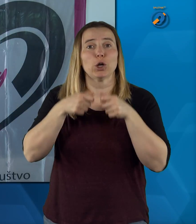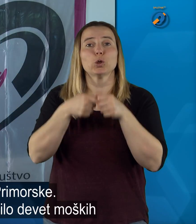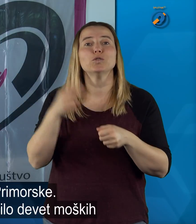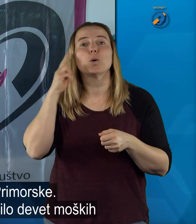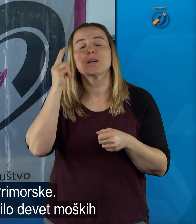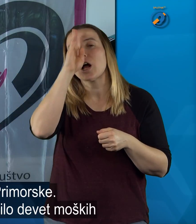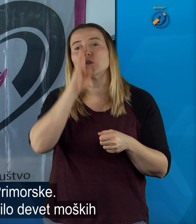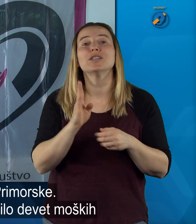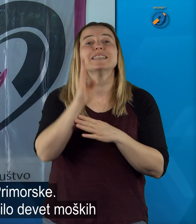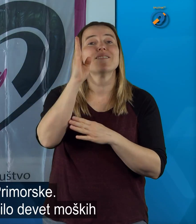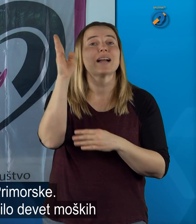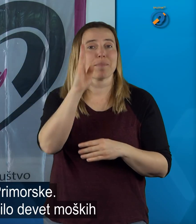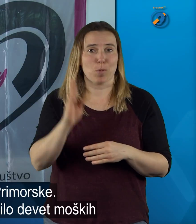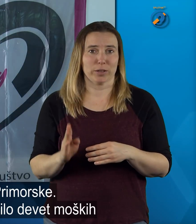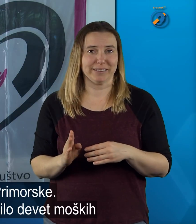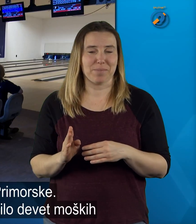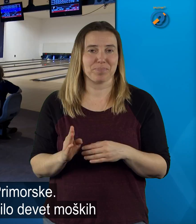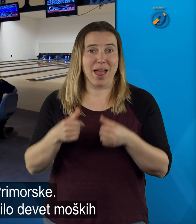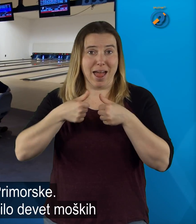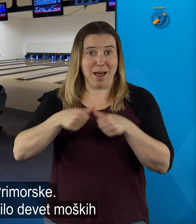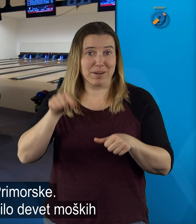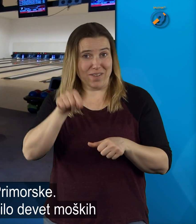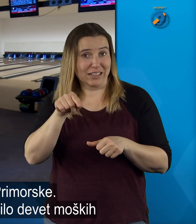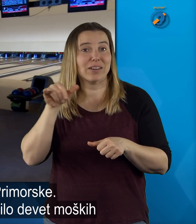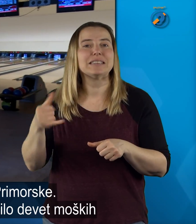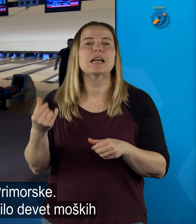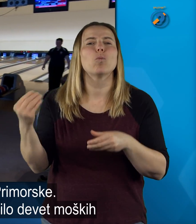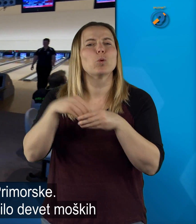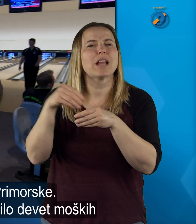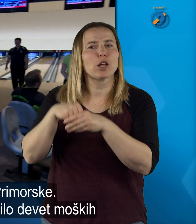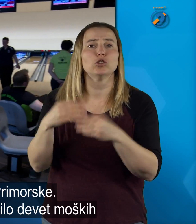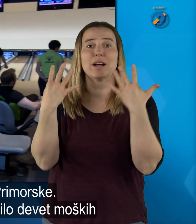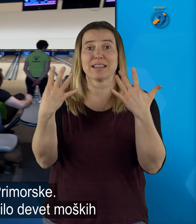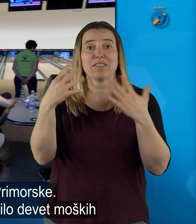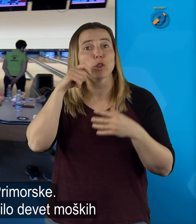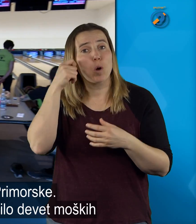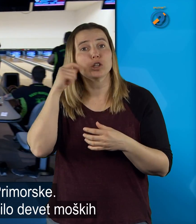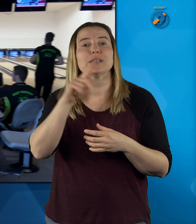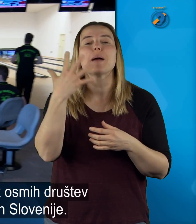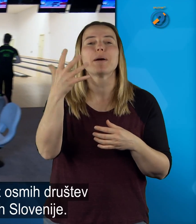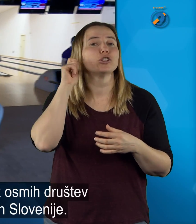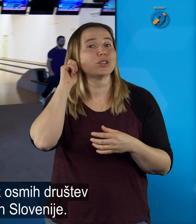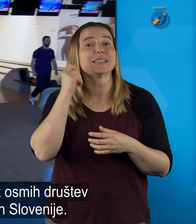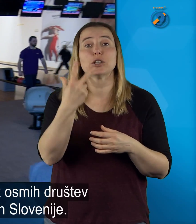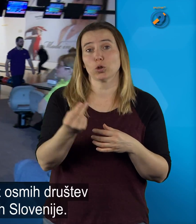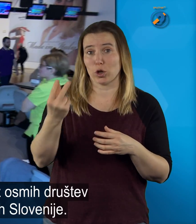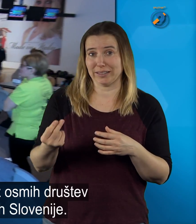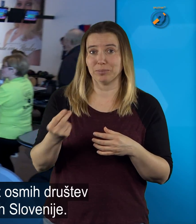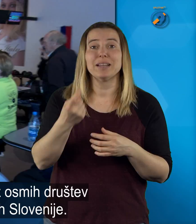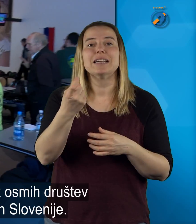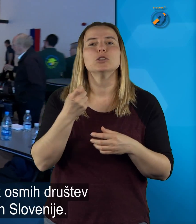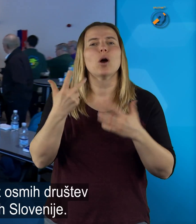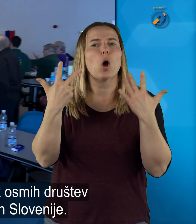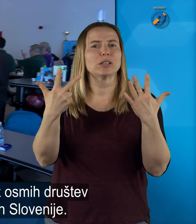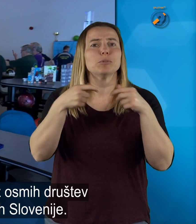Organizacijo je prevzelo DGN Severne Primorske. Prvenstva se je udeležilo 9 moških in 5 ženskih trojic iz